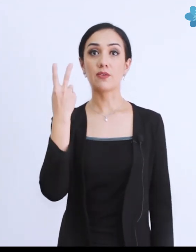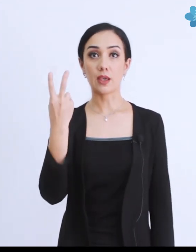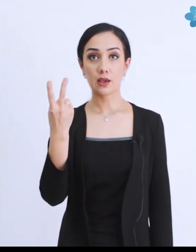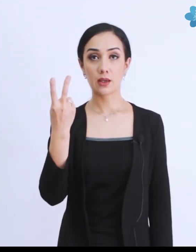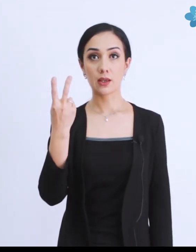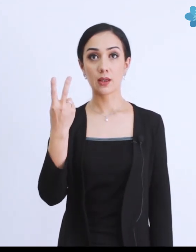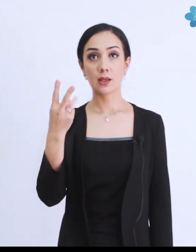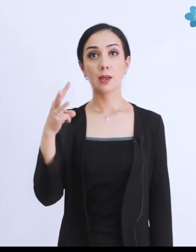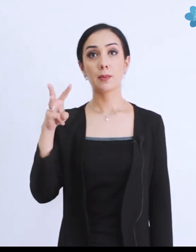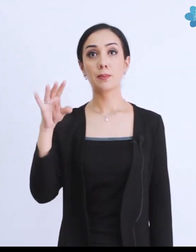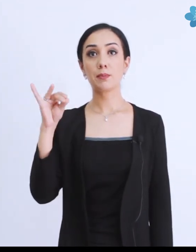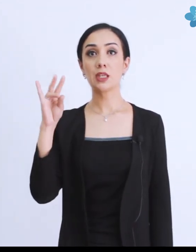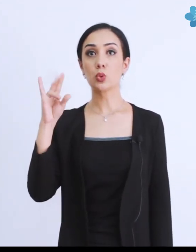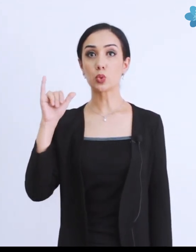две минуты